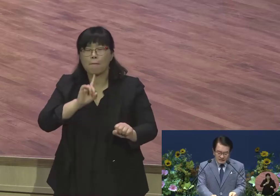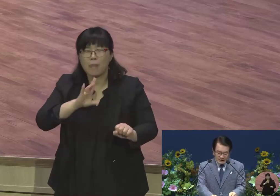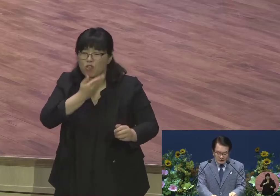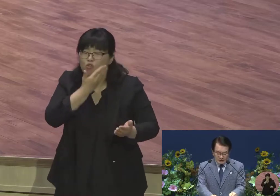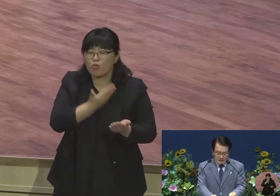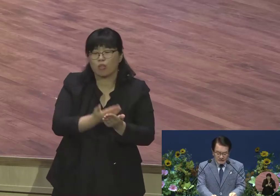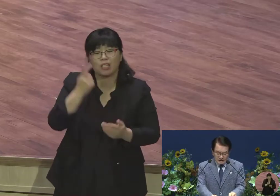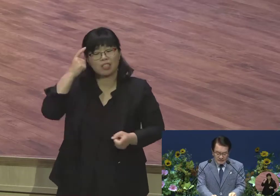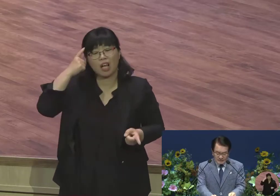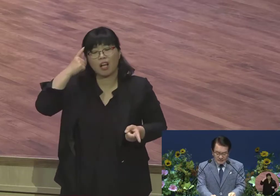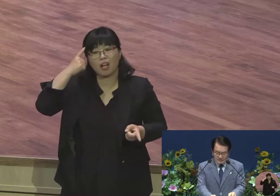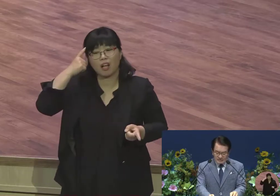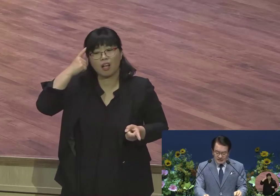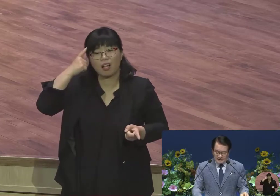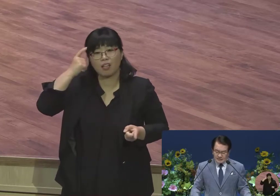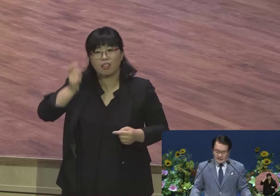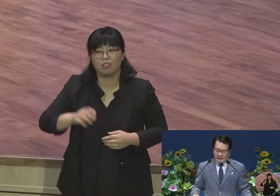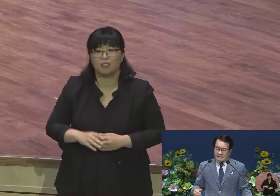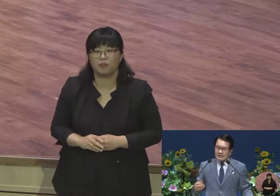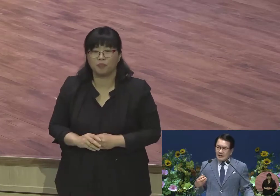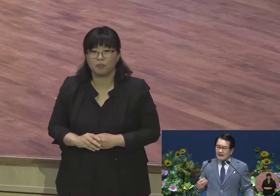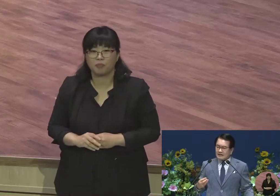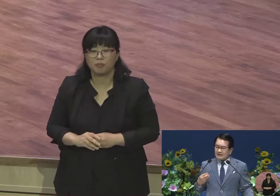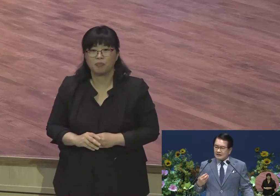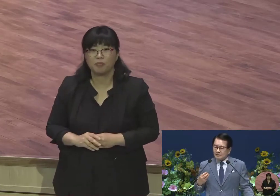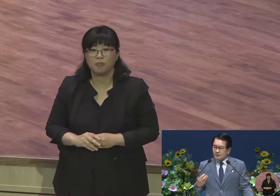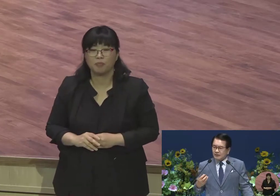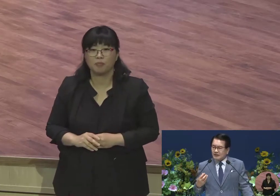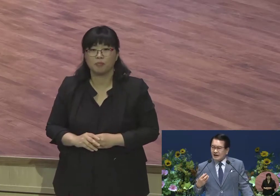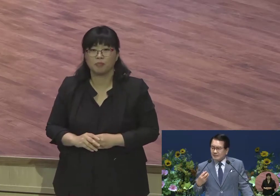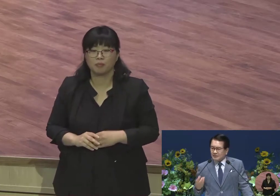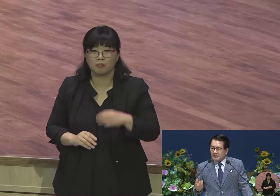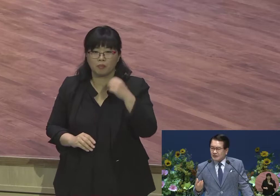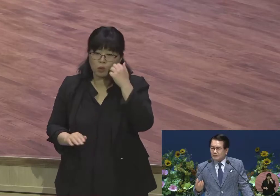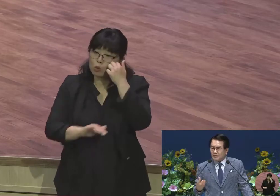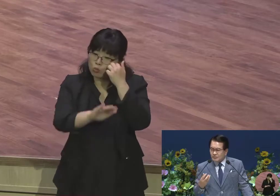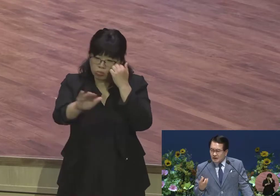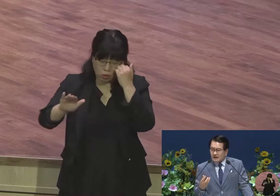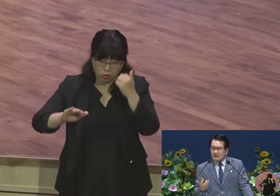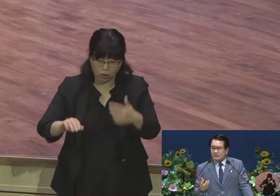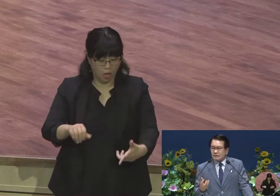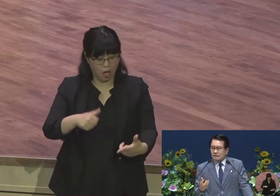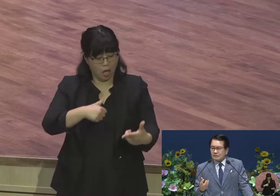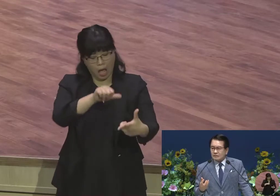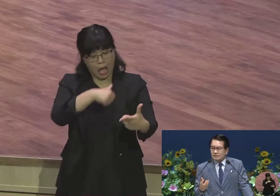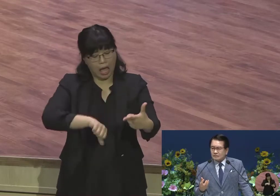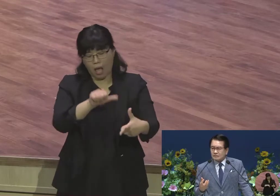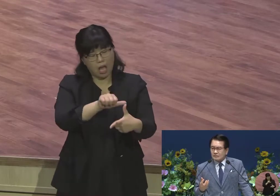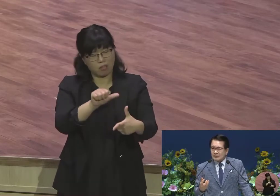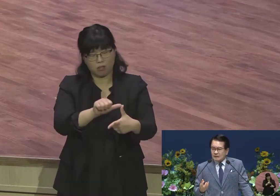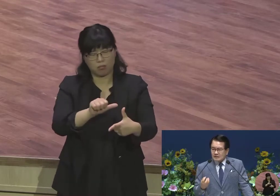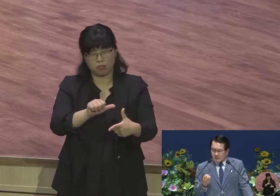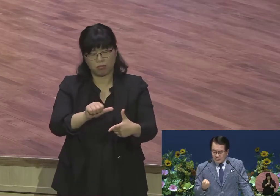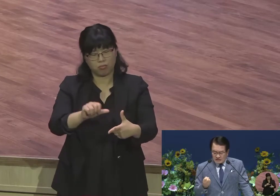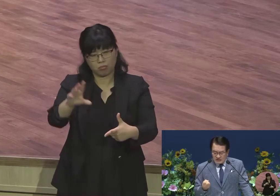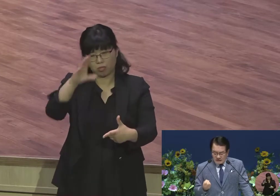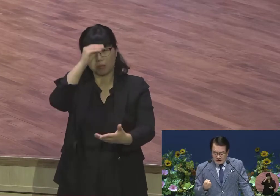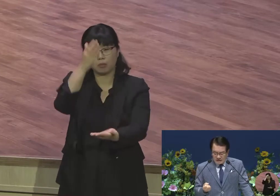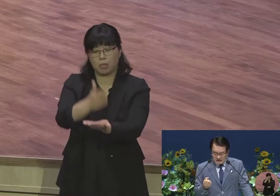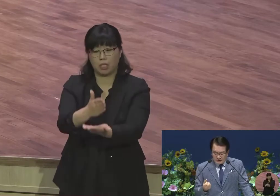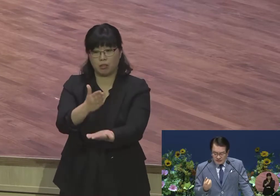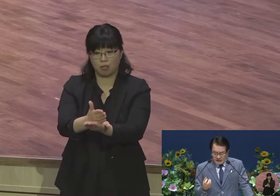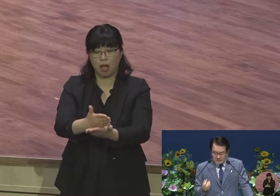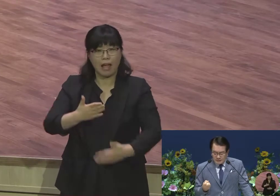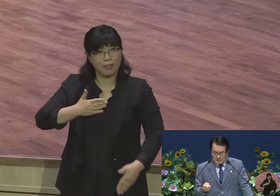근시한적 삶을 삶에서 벗어나야 돼요 나의 CVDIP를 분명히 세워 은약으로